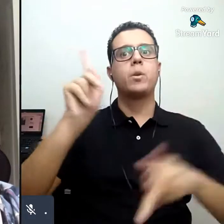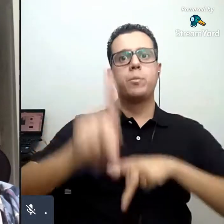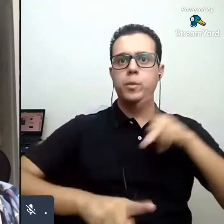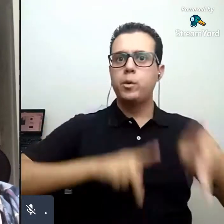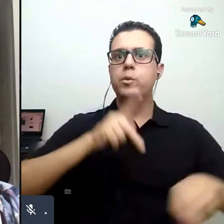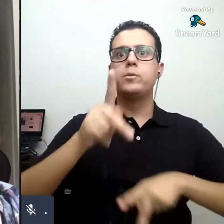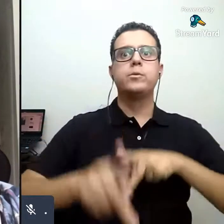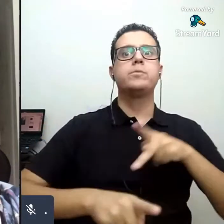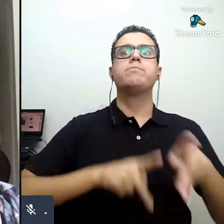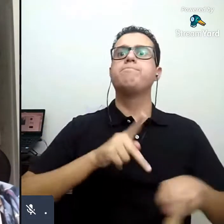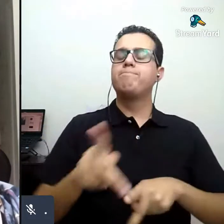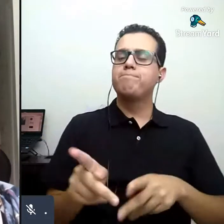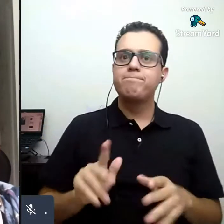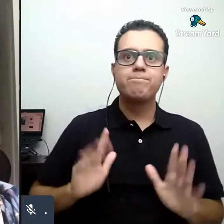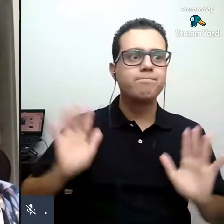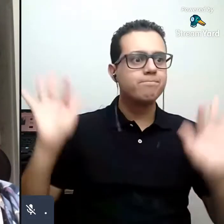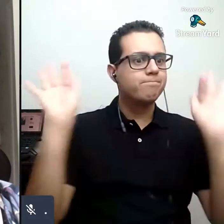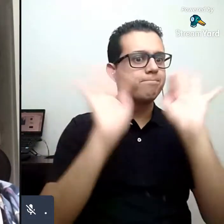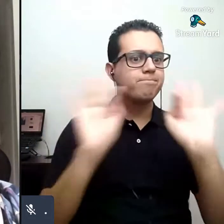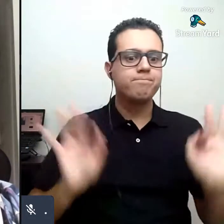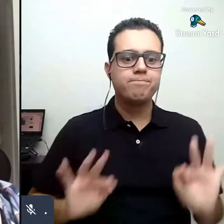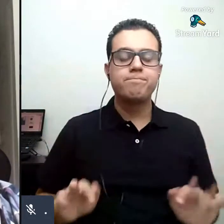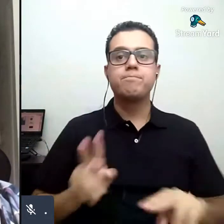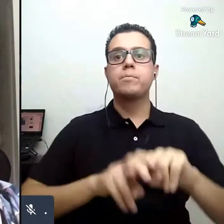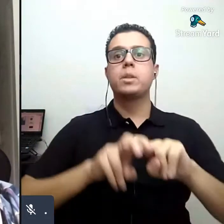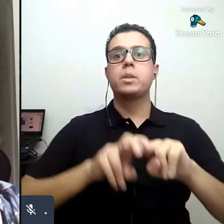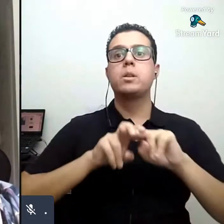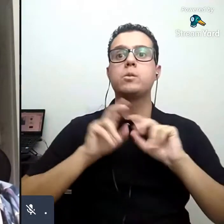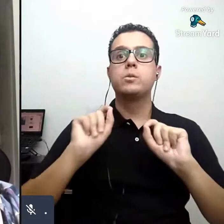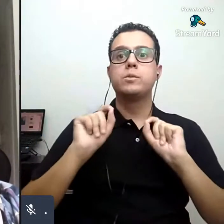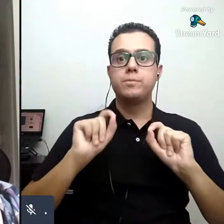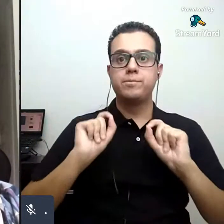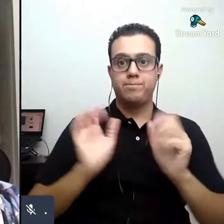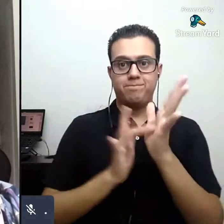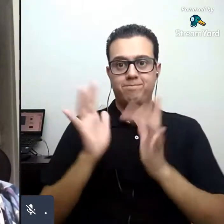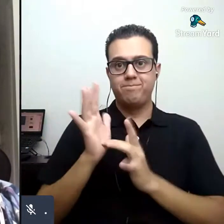do aparecimento, do surgimento de Jesus,